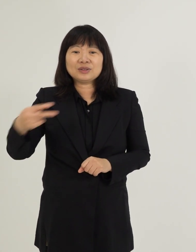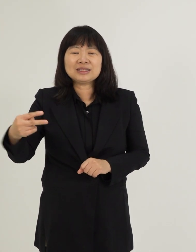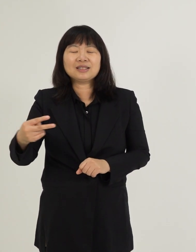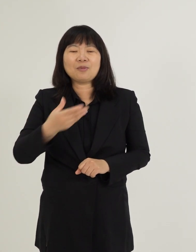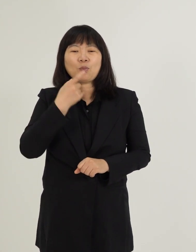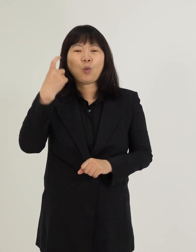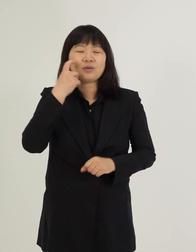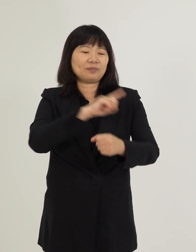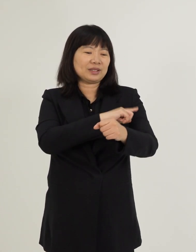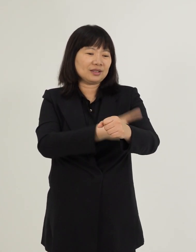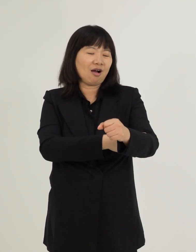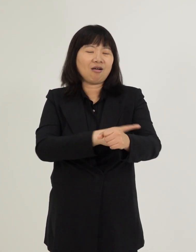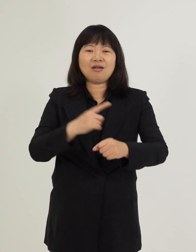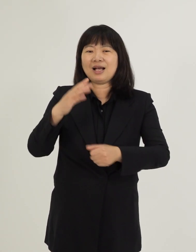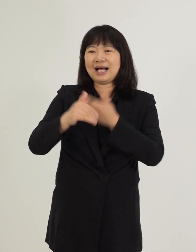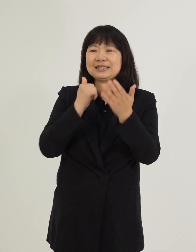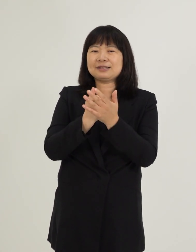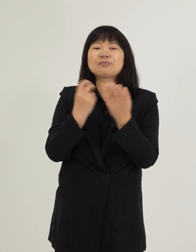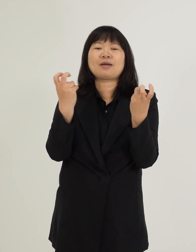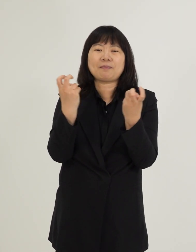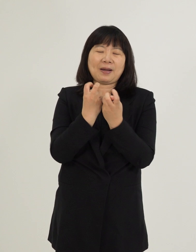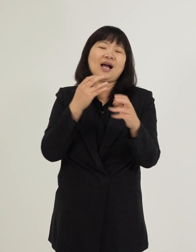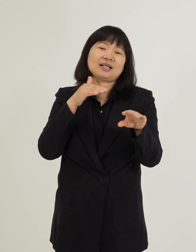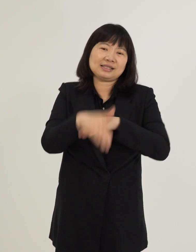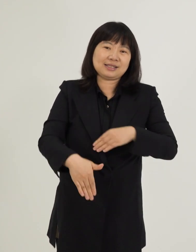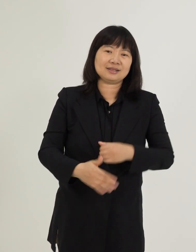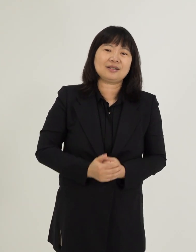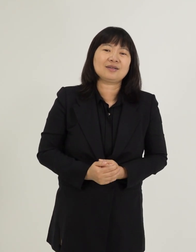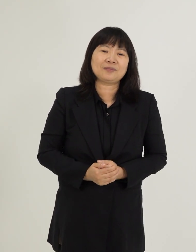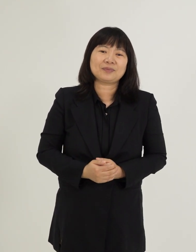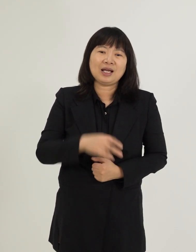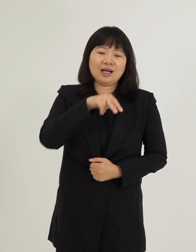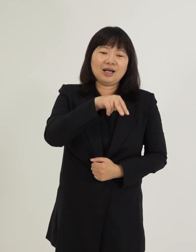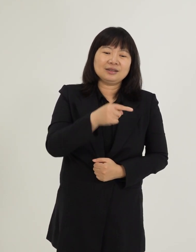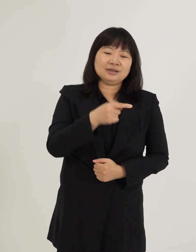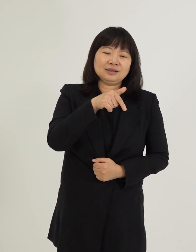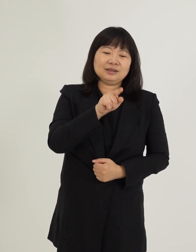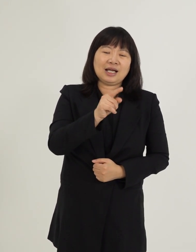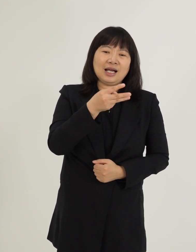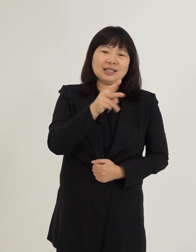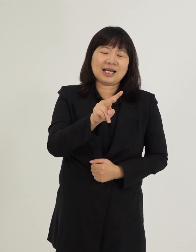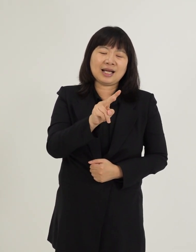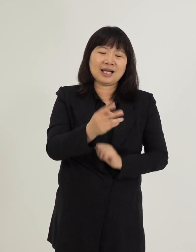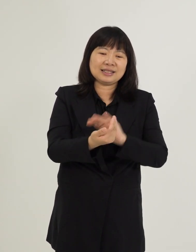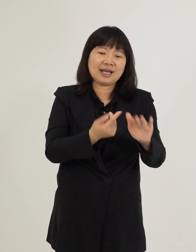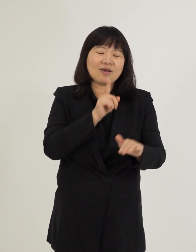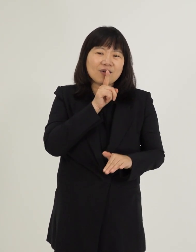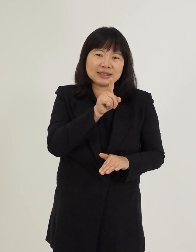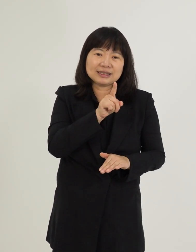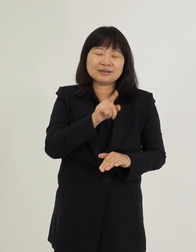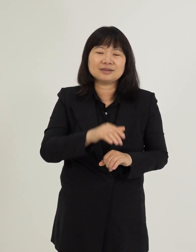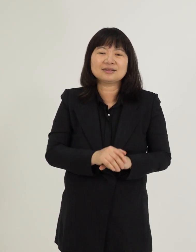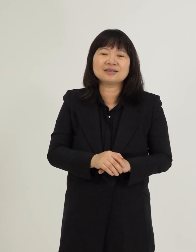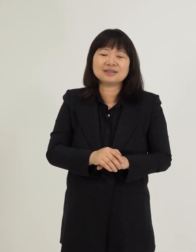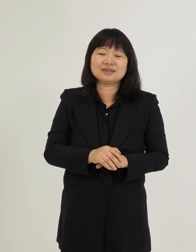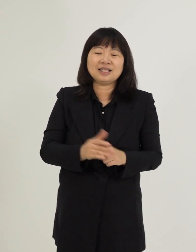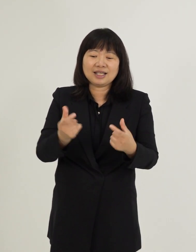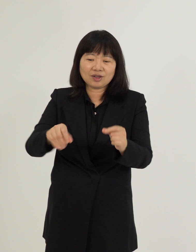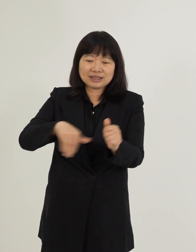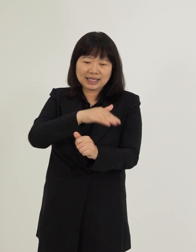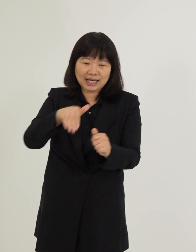이것이 하나님의 방식이에요. 이 스가랴의 예언은 그런 상황 속에서 쓰여진